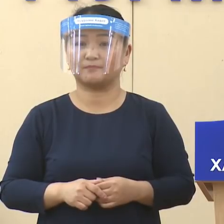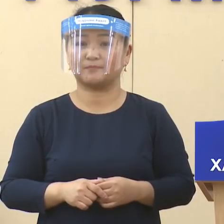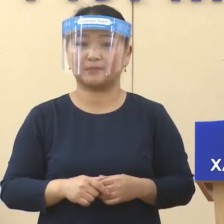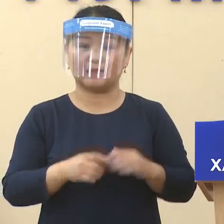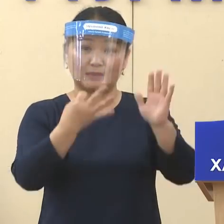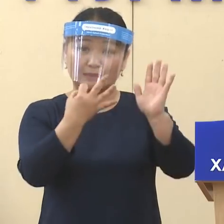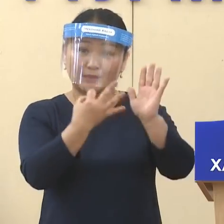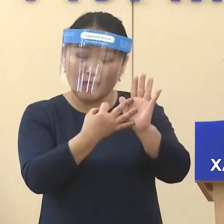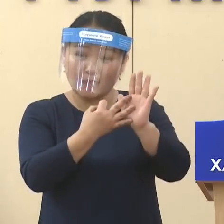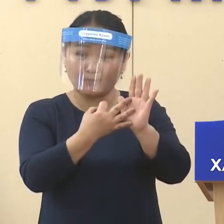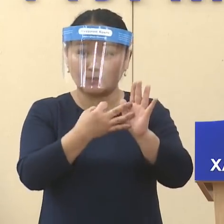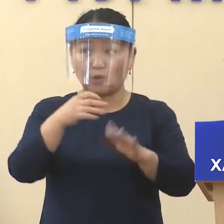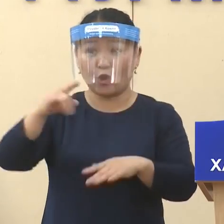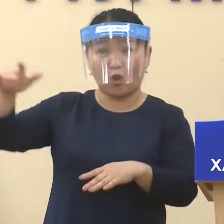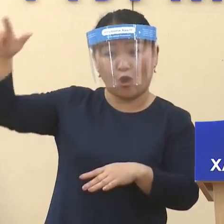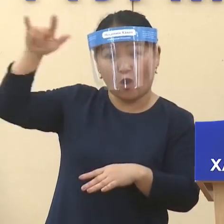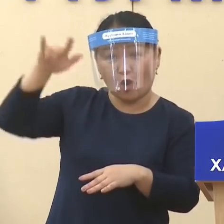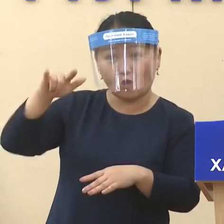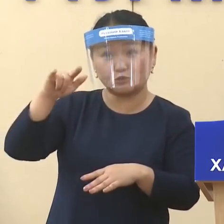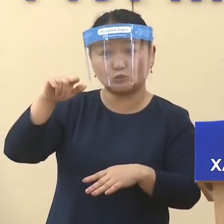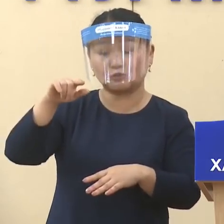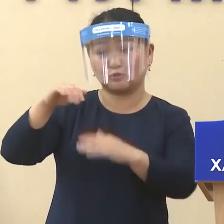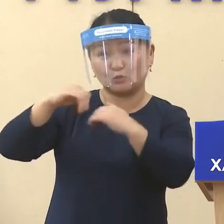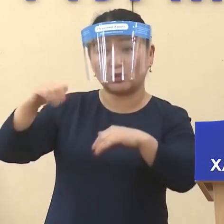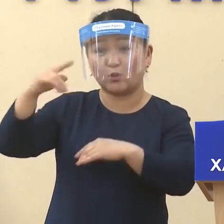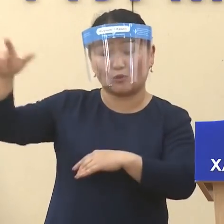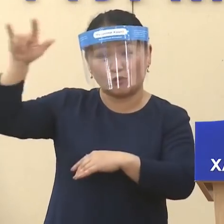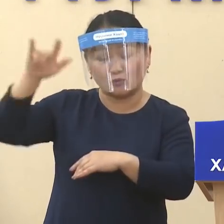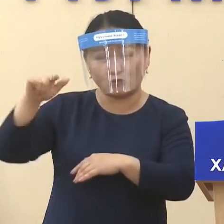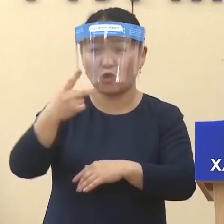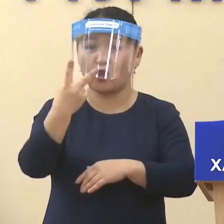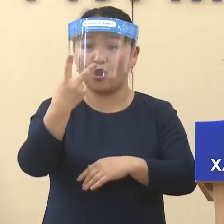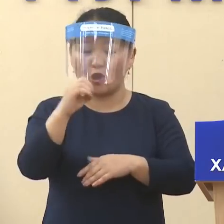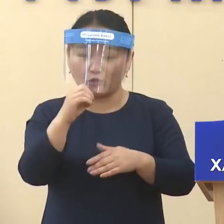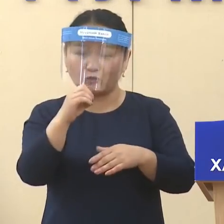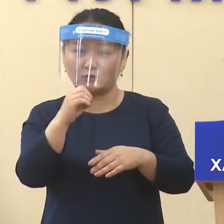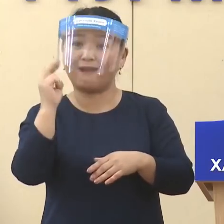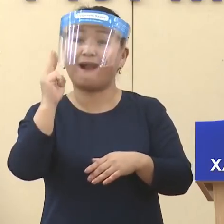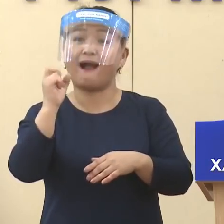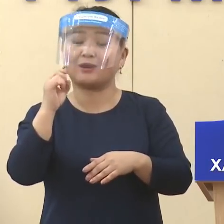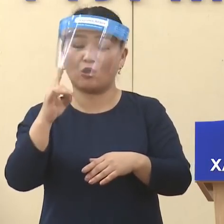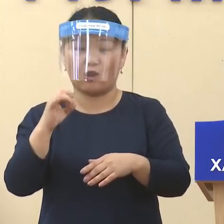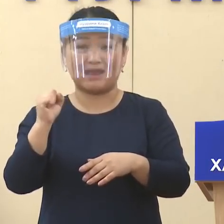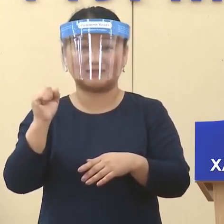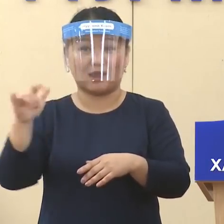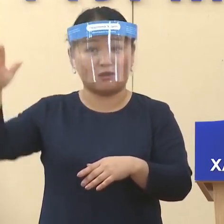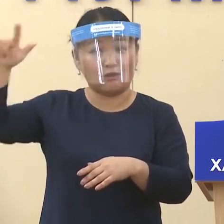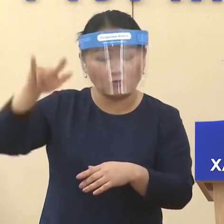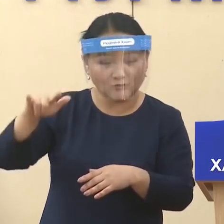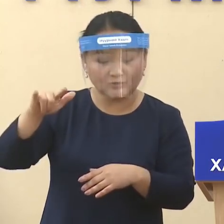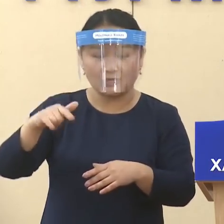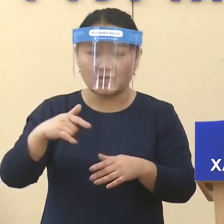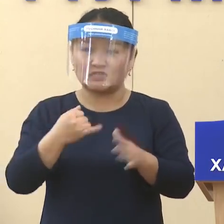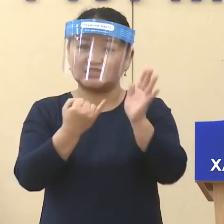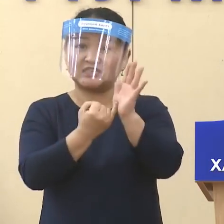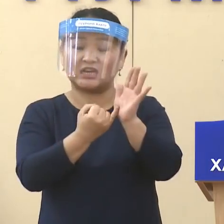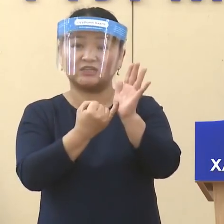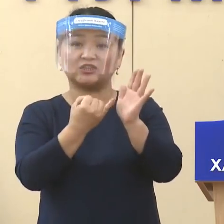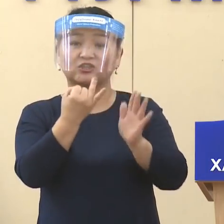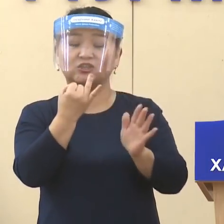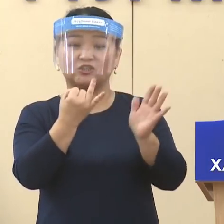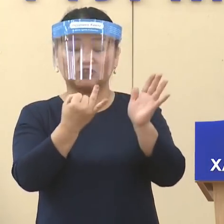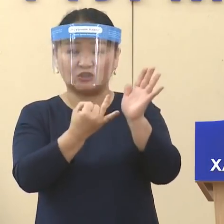8 тусгай үүргийн онгоц за 20 карго очоо тээврсэн онгоц 67 тээврийн хэрэгсэл 2 галт хэрэг 7